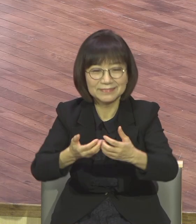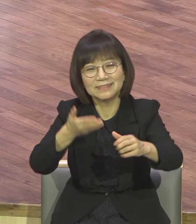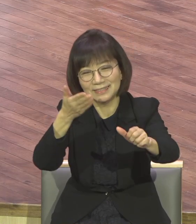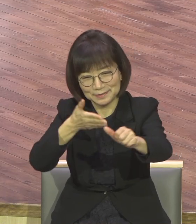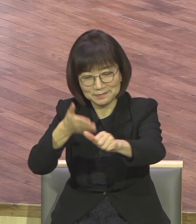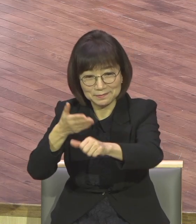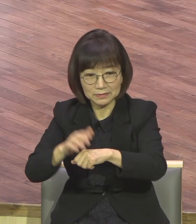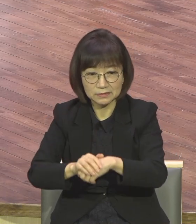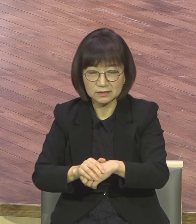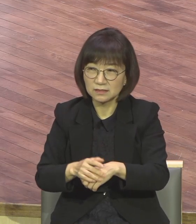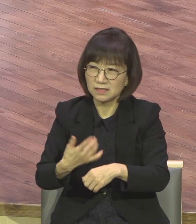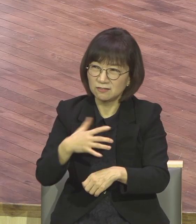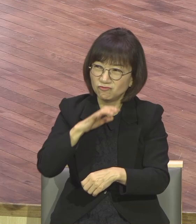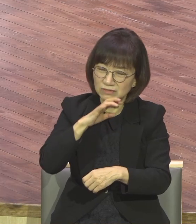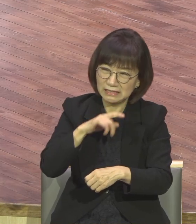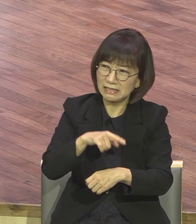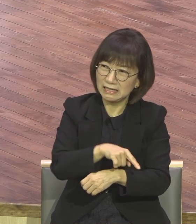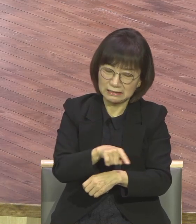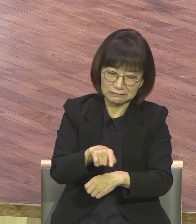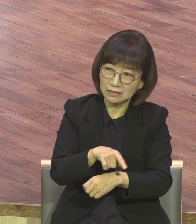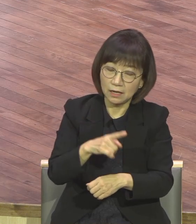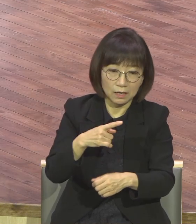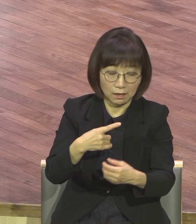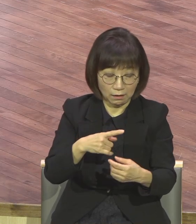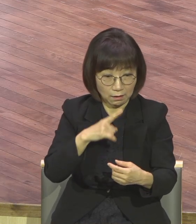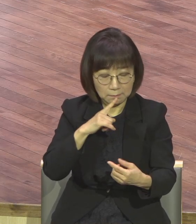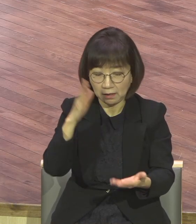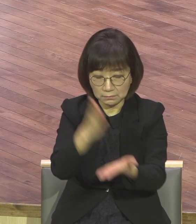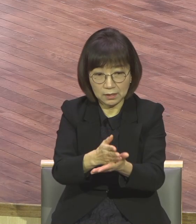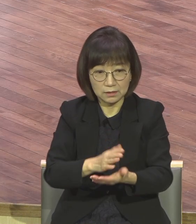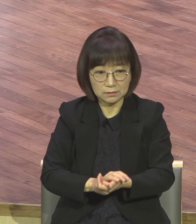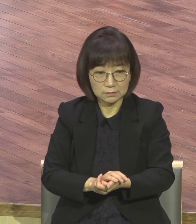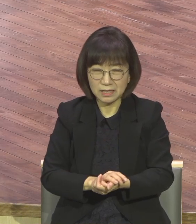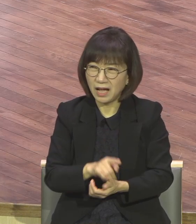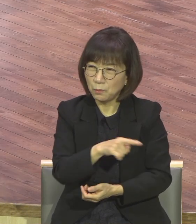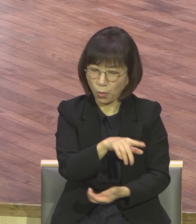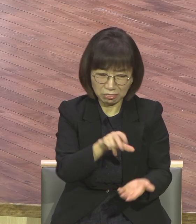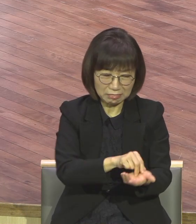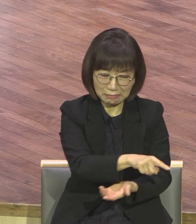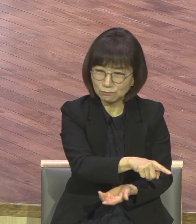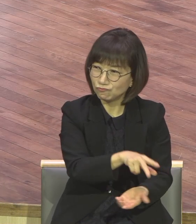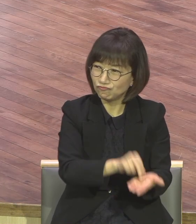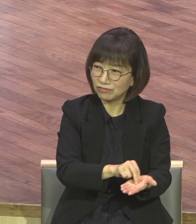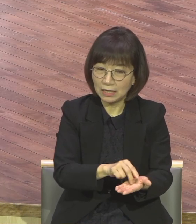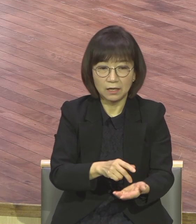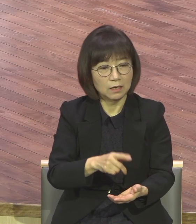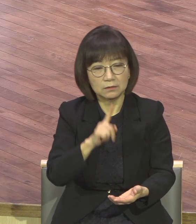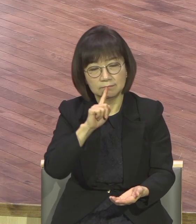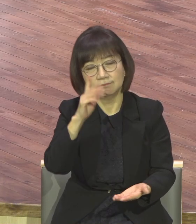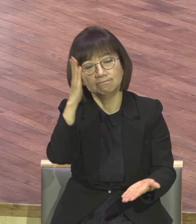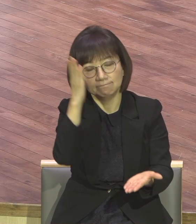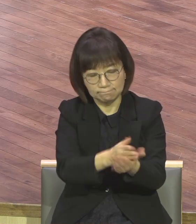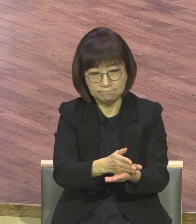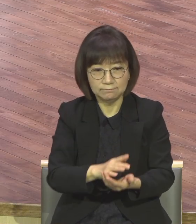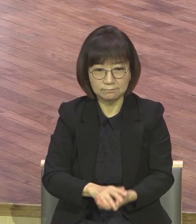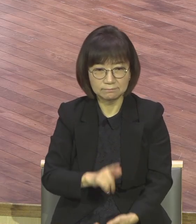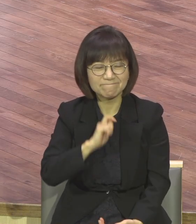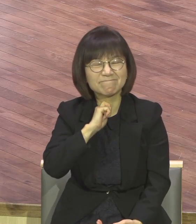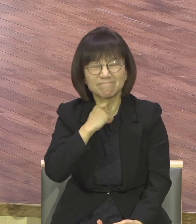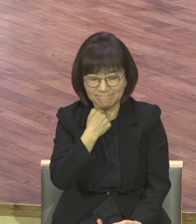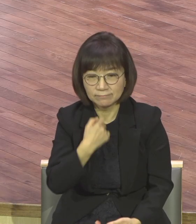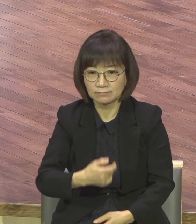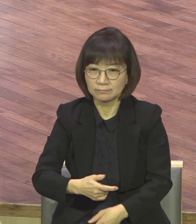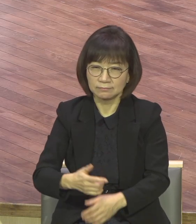이유 없어. 이유 변명하면 안 돼. 조건 달면 안 돼. 감사가 넘치는